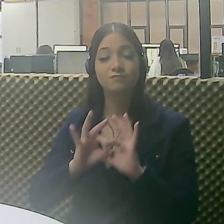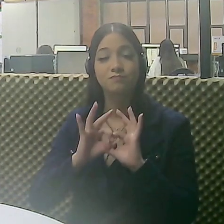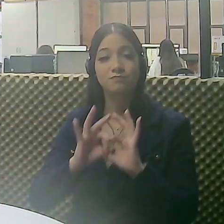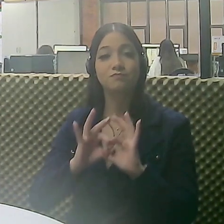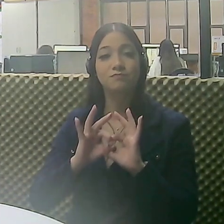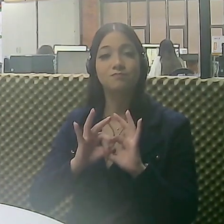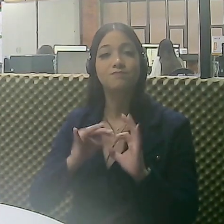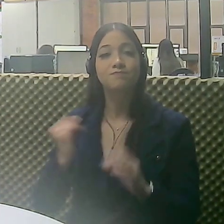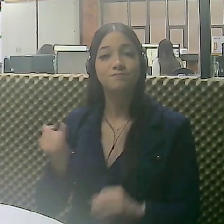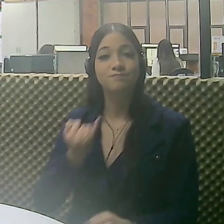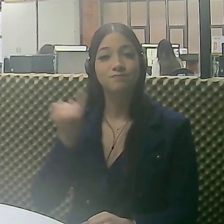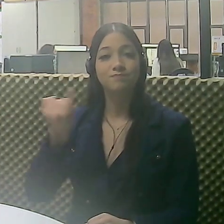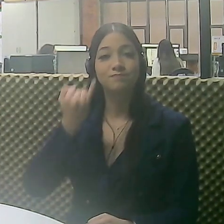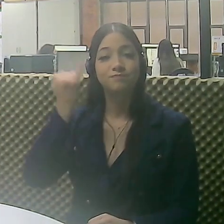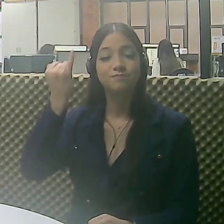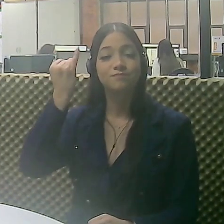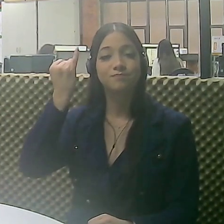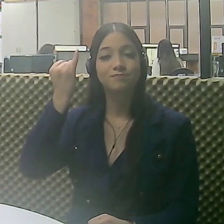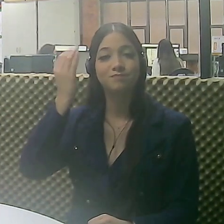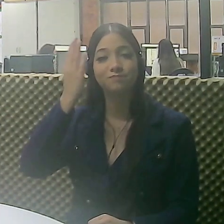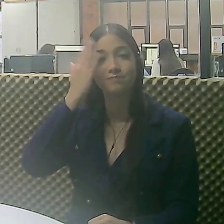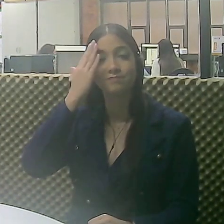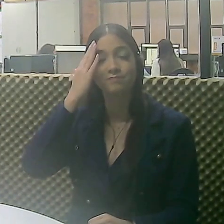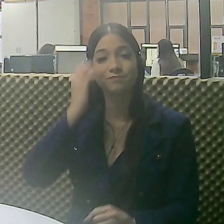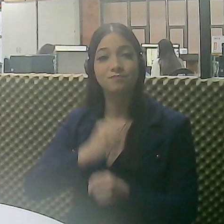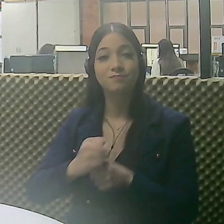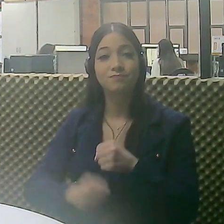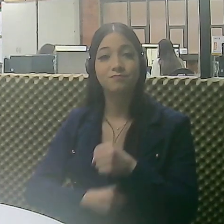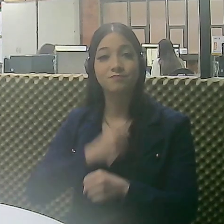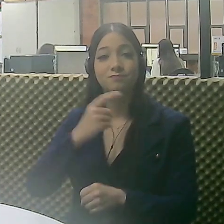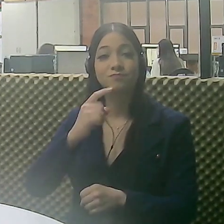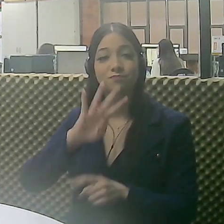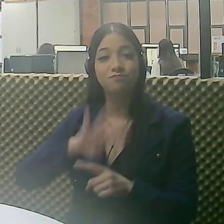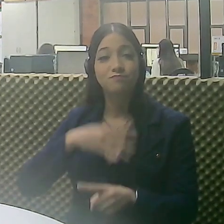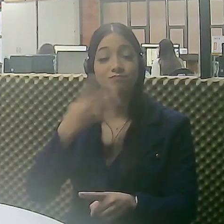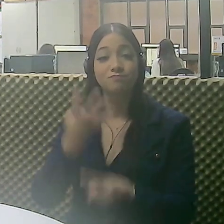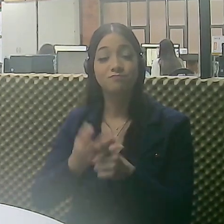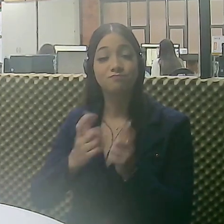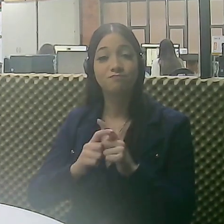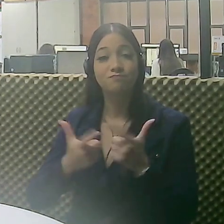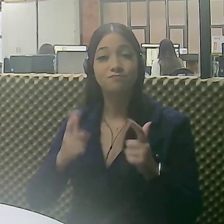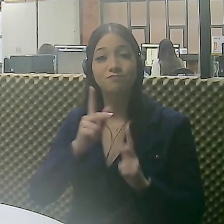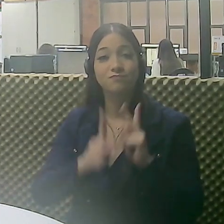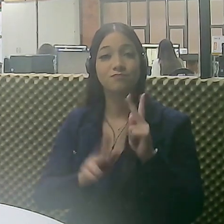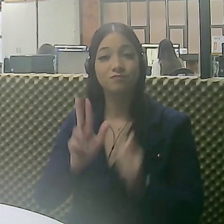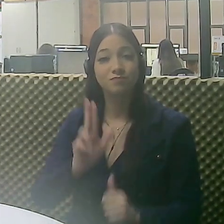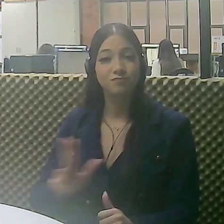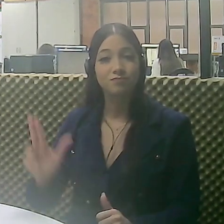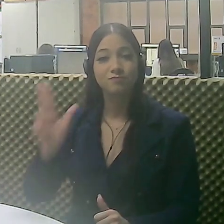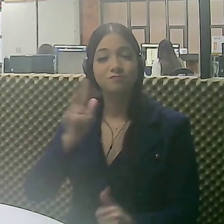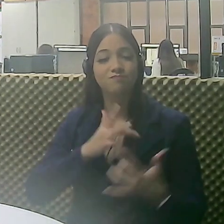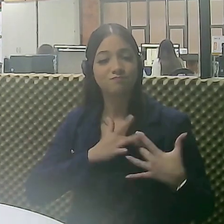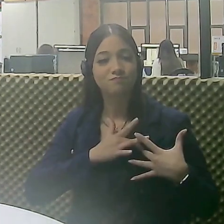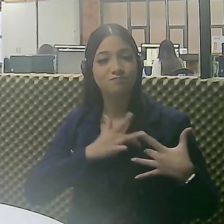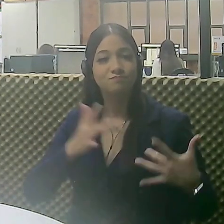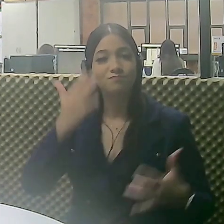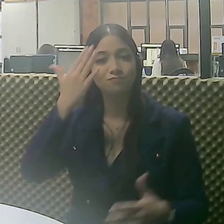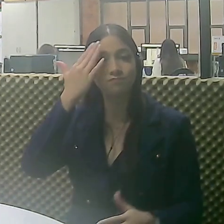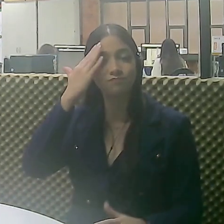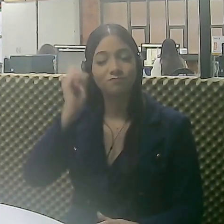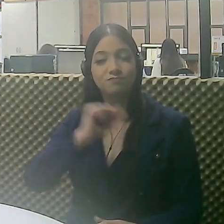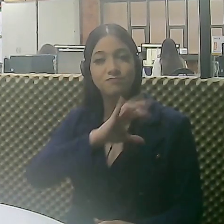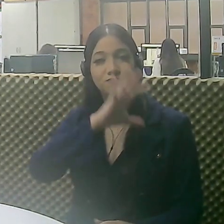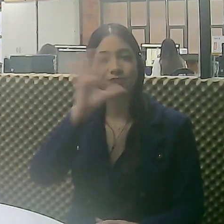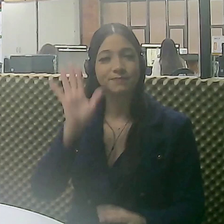é de grande valia. E tenho a certeza que no ano que vem ela crescerá mais ainda, porque o povo de Uberlândia também é um povo que entende, compreende